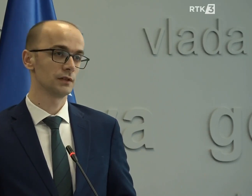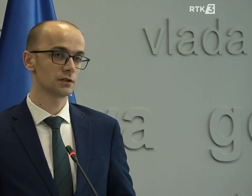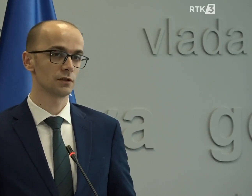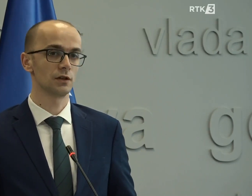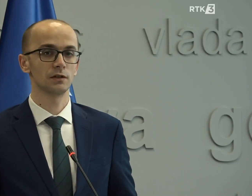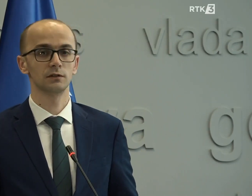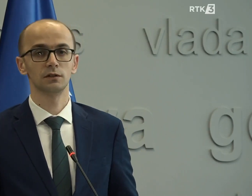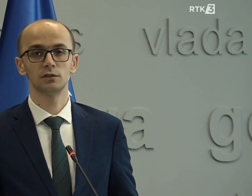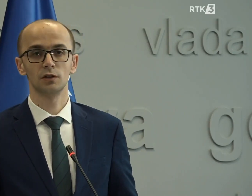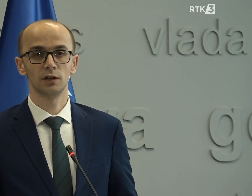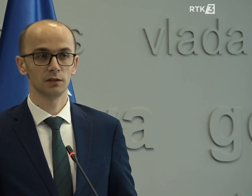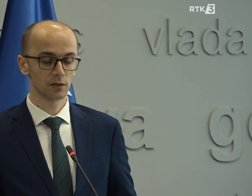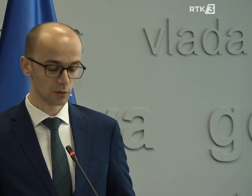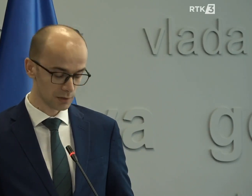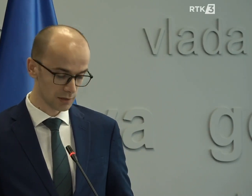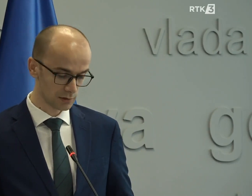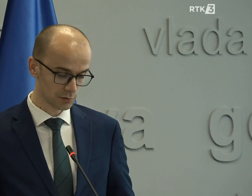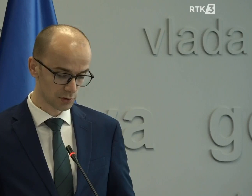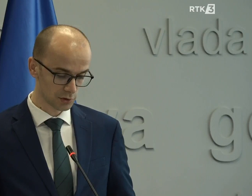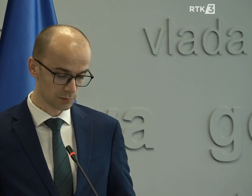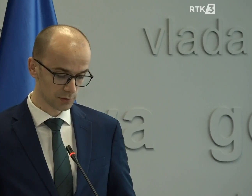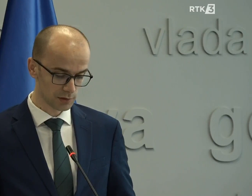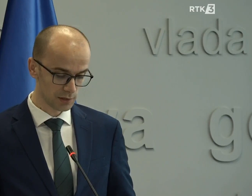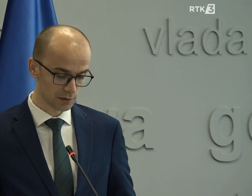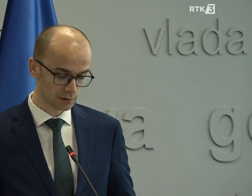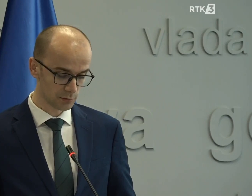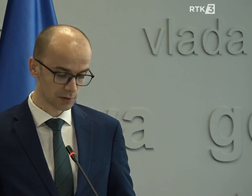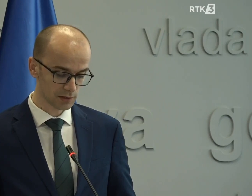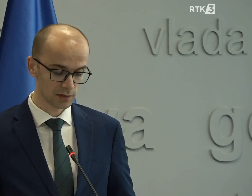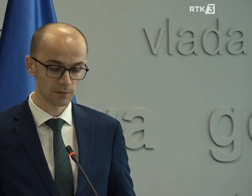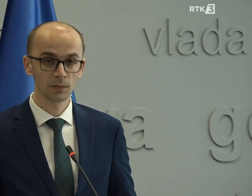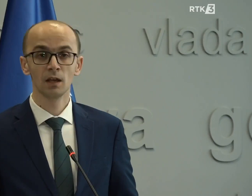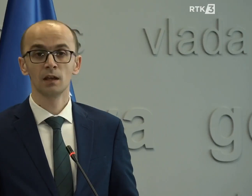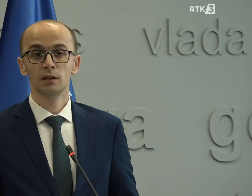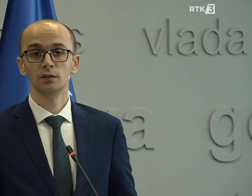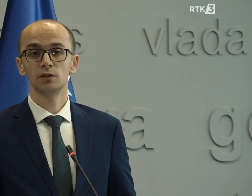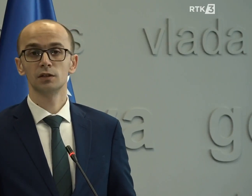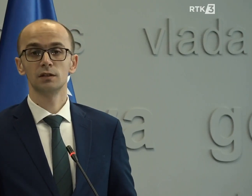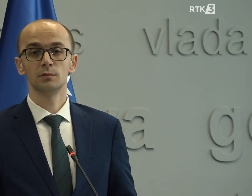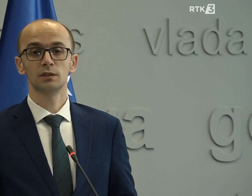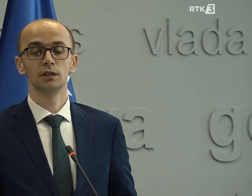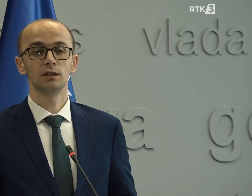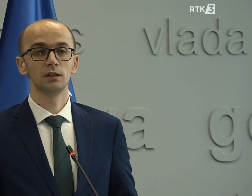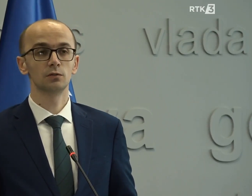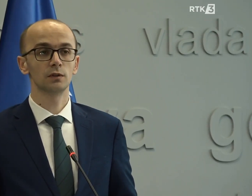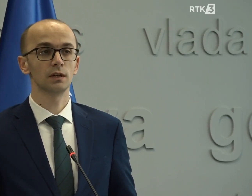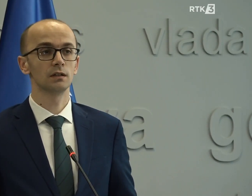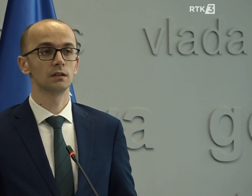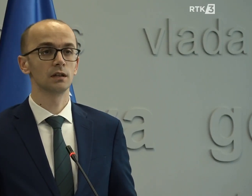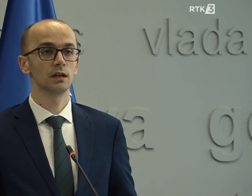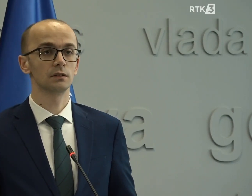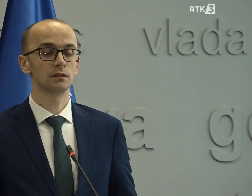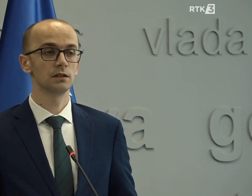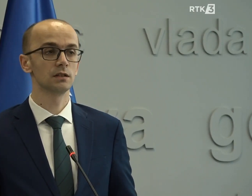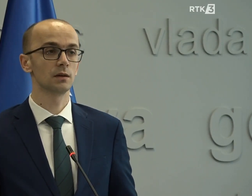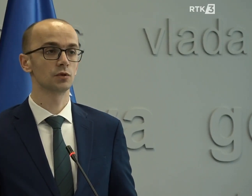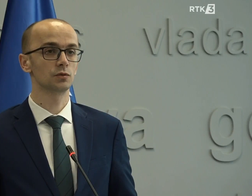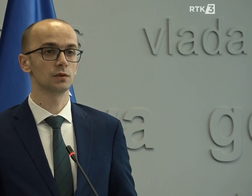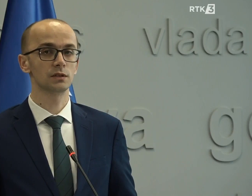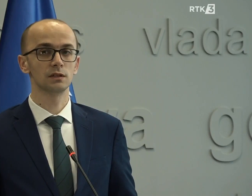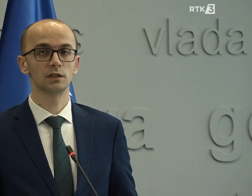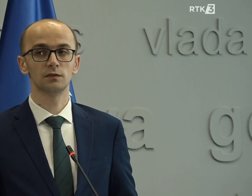parë fillestar të saj në Komitetin për Çështje Politike dhe Demokraci, dhe në shqetësimet e ngritura nga të